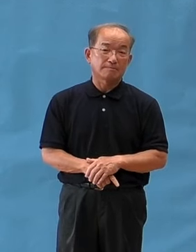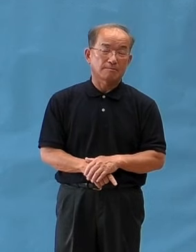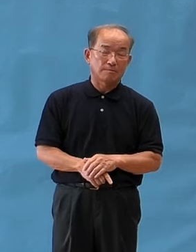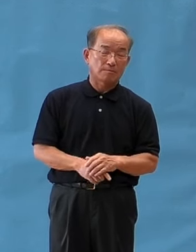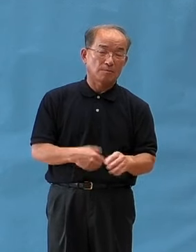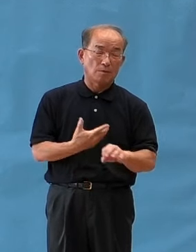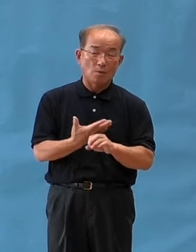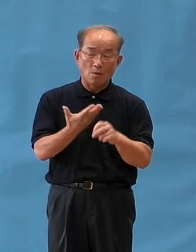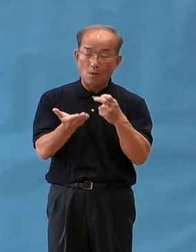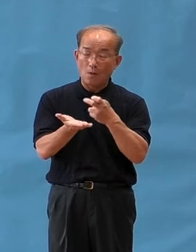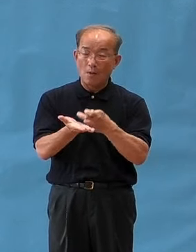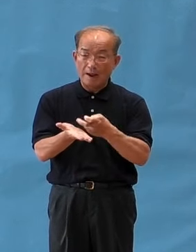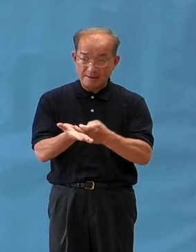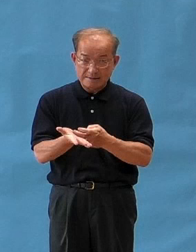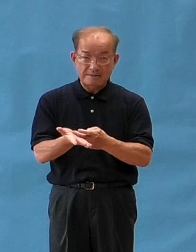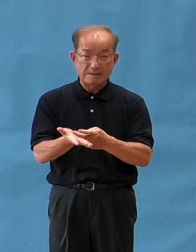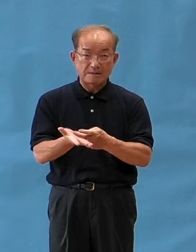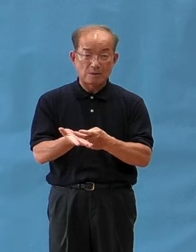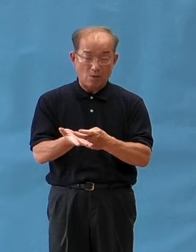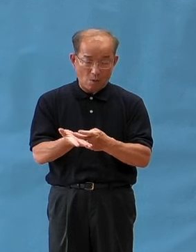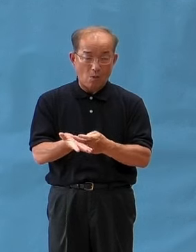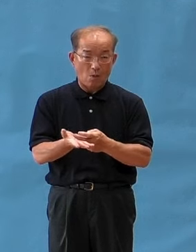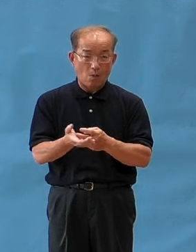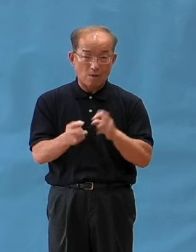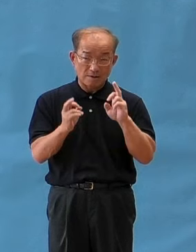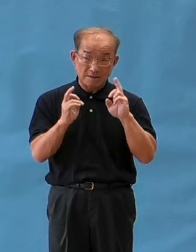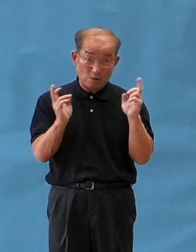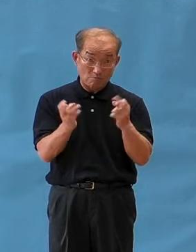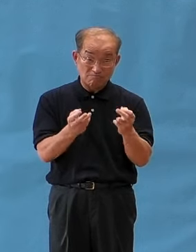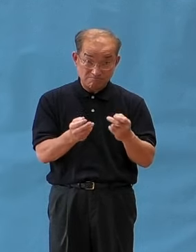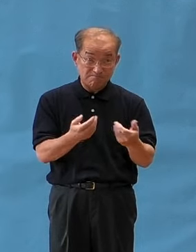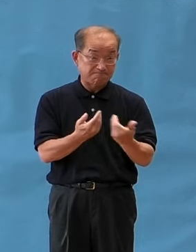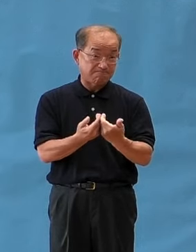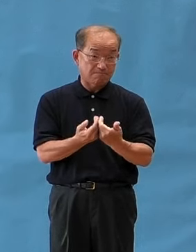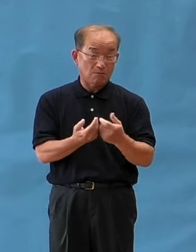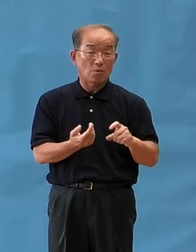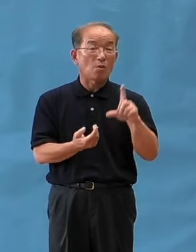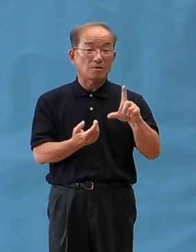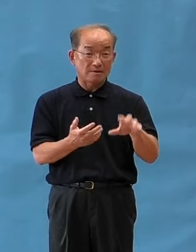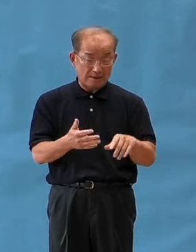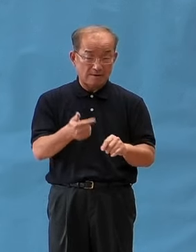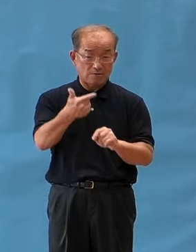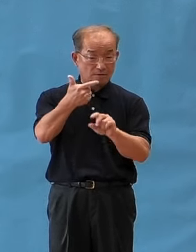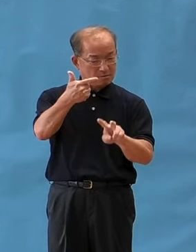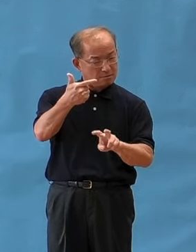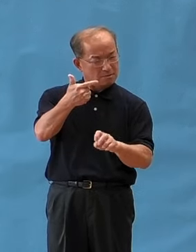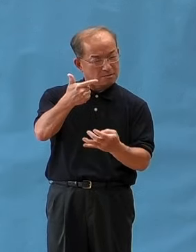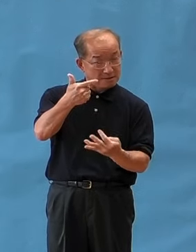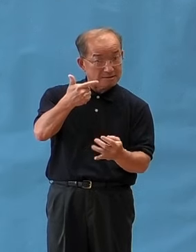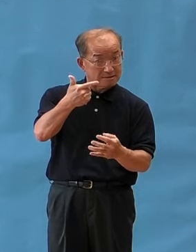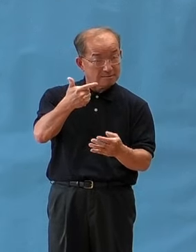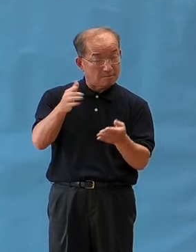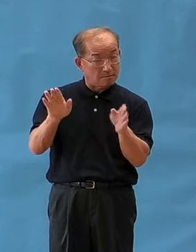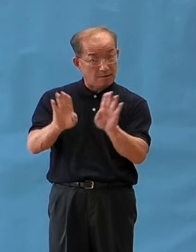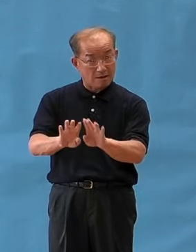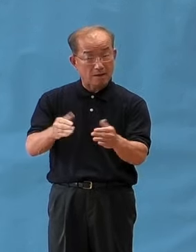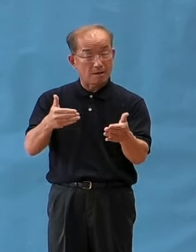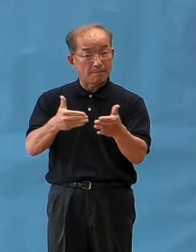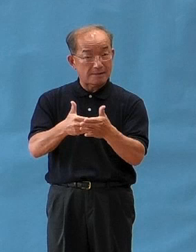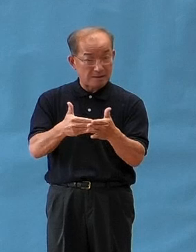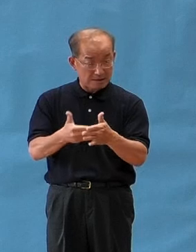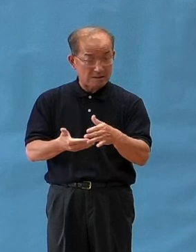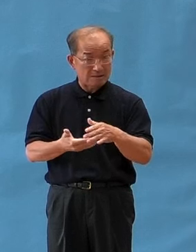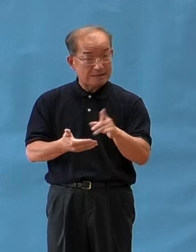ね、世論調査でも反対が多い中、おそらく6月の二十何日閉会までになんとか通そう